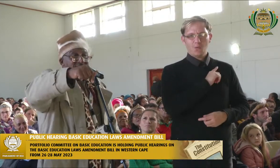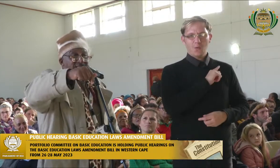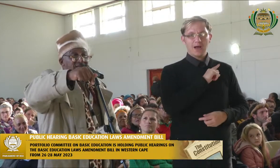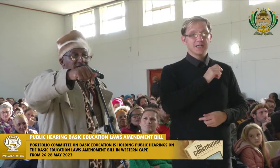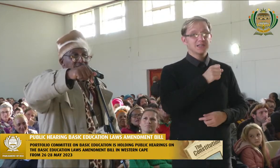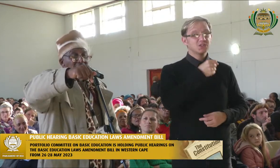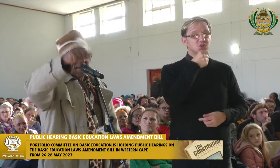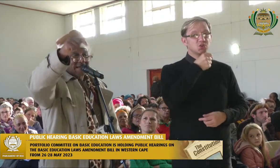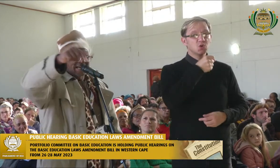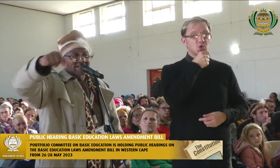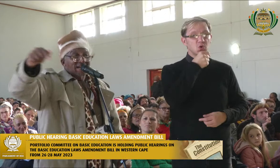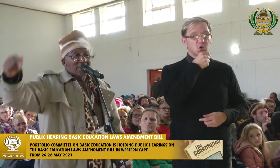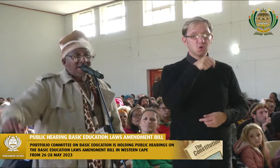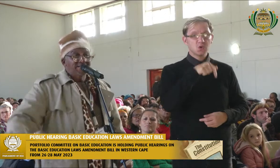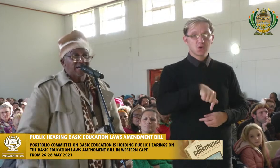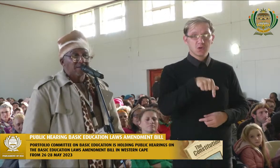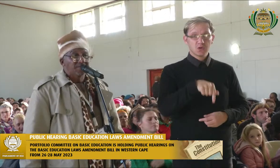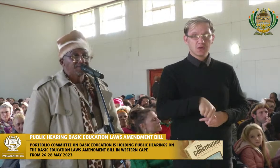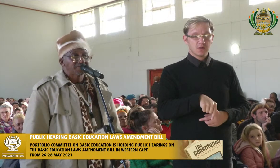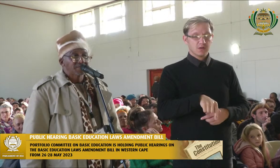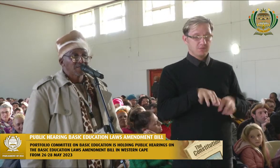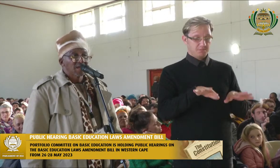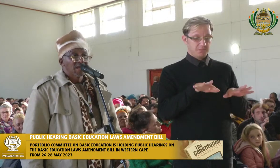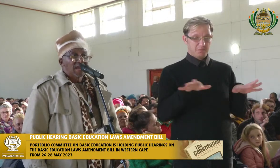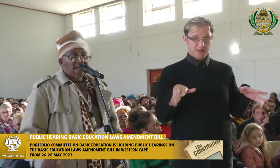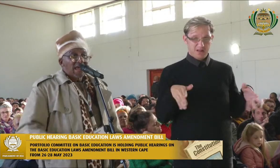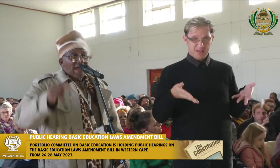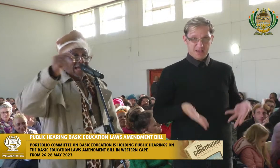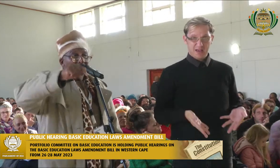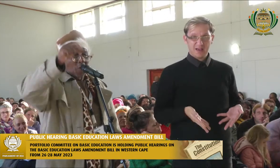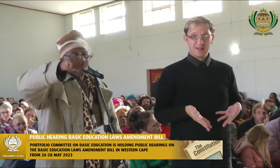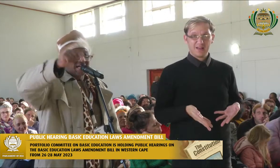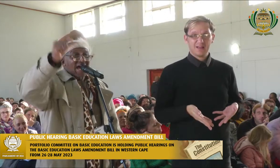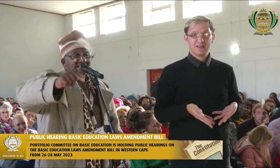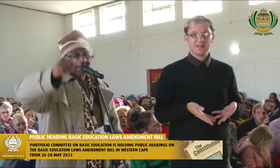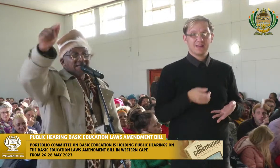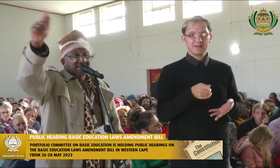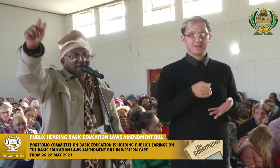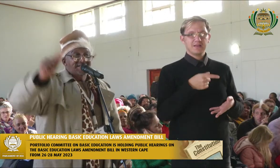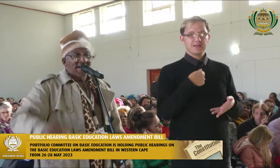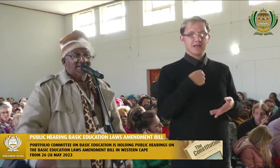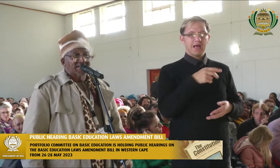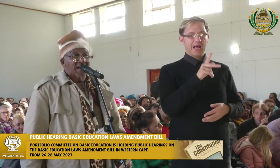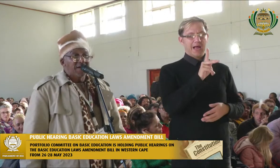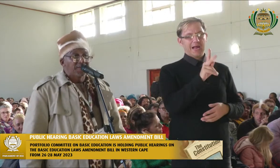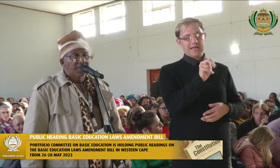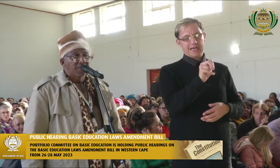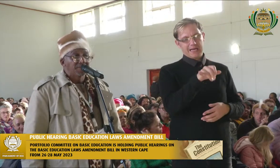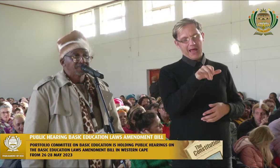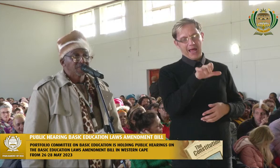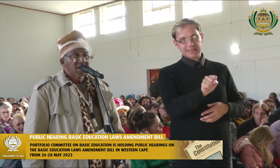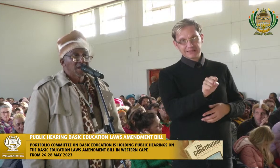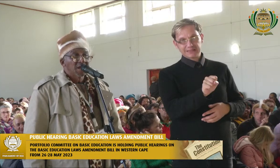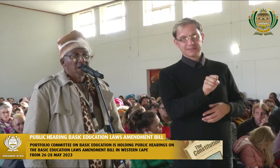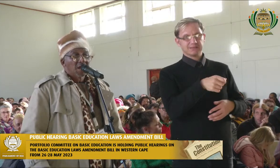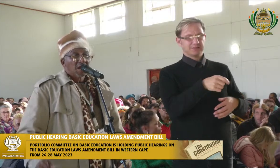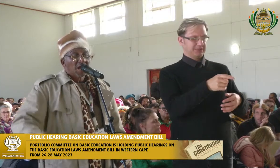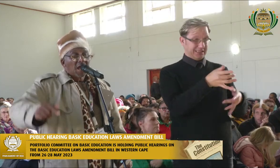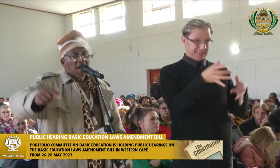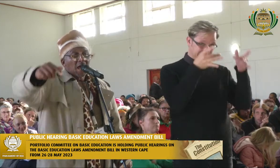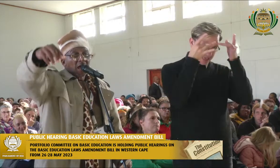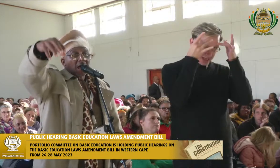George Rex. Met sy trawante het koning Nys uit Nysna uitgedryf.